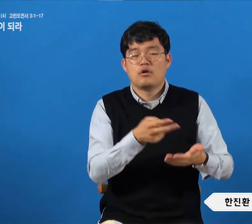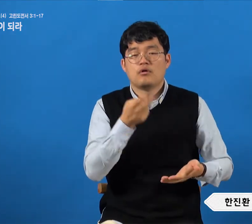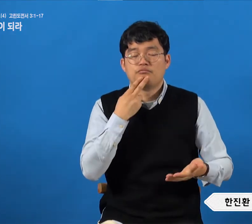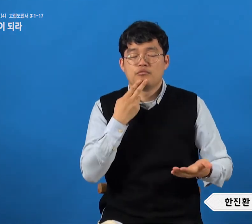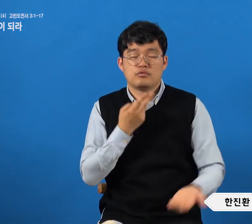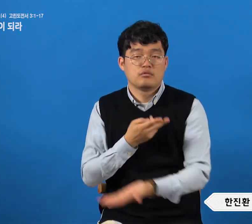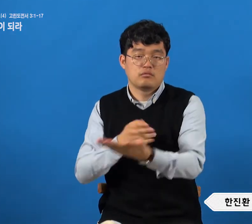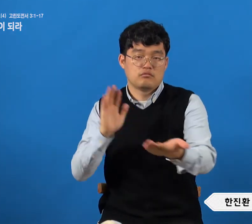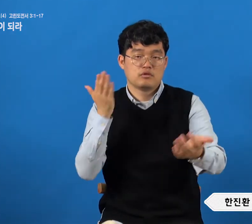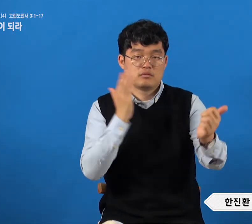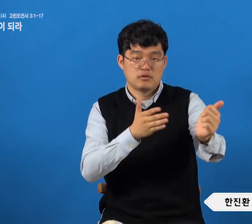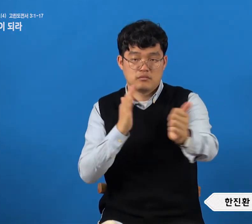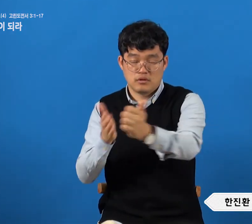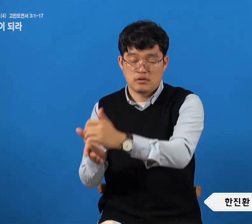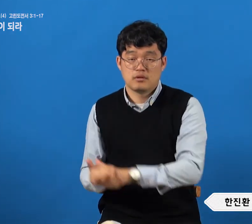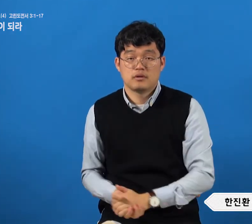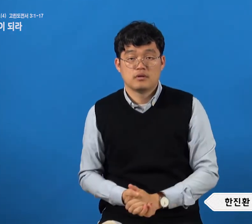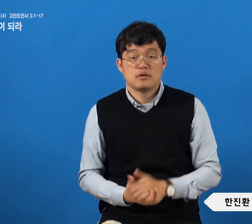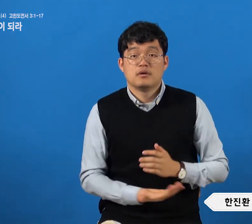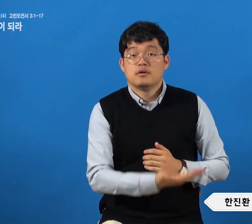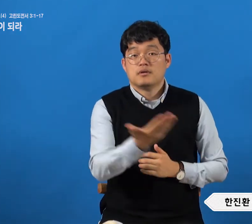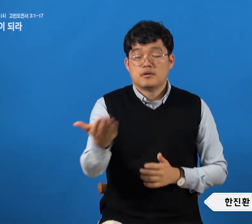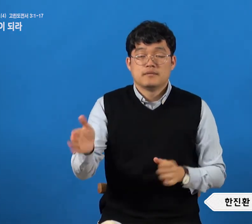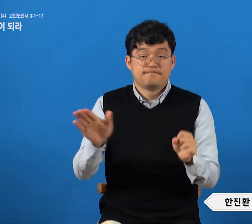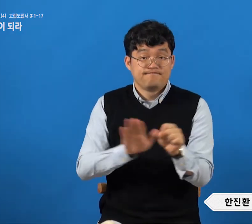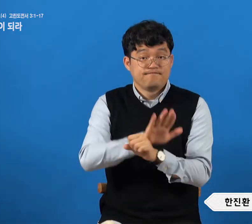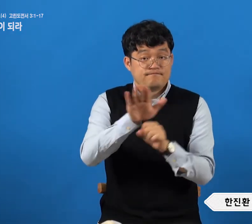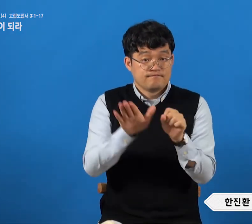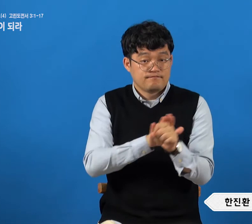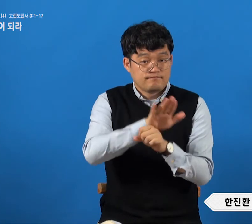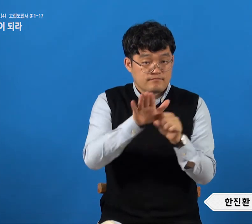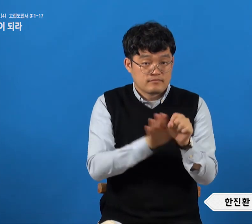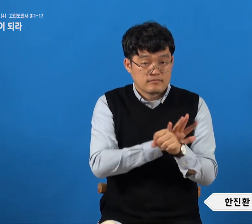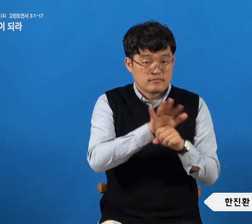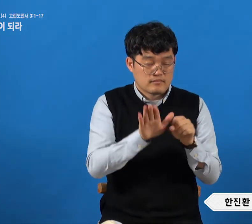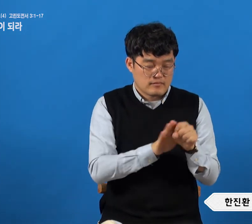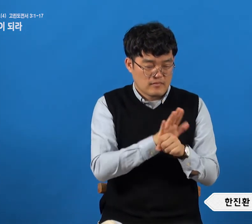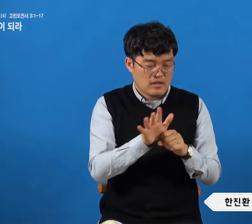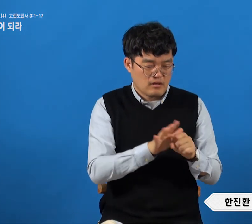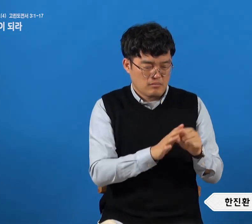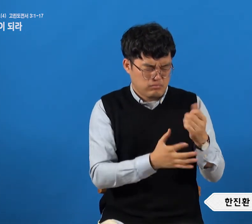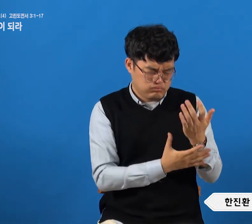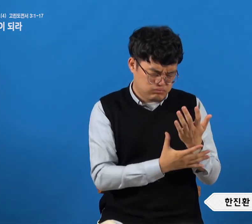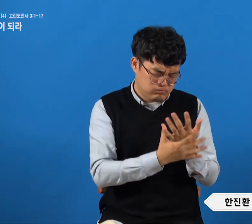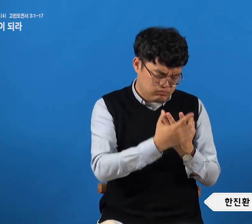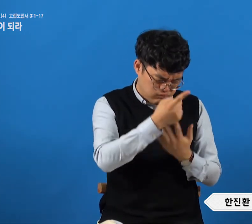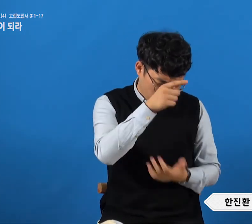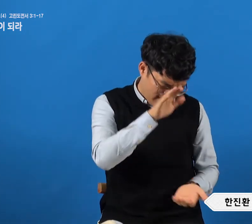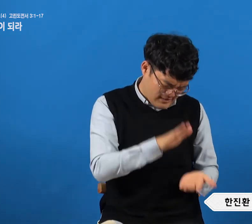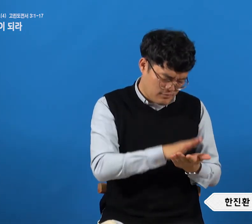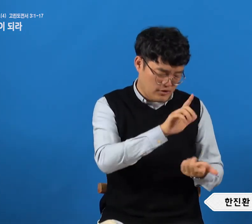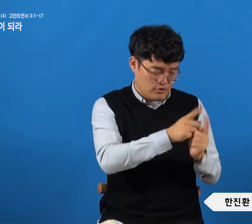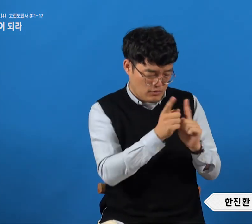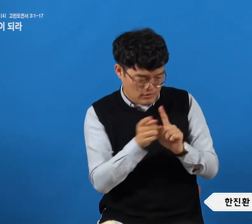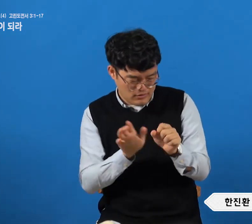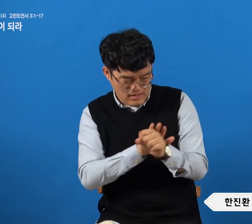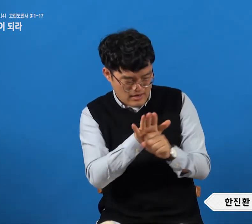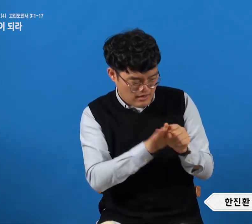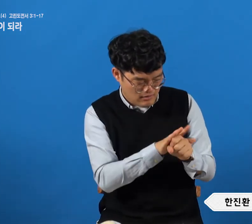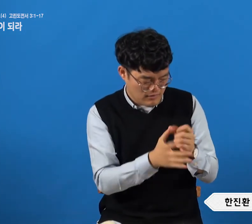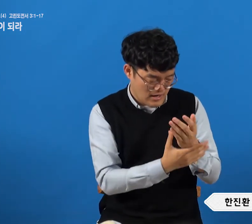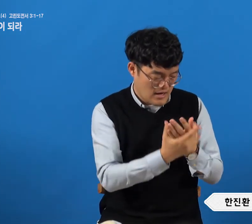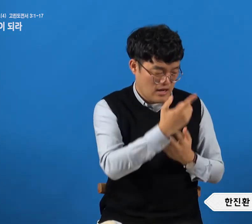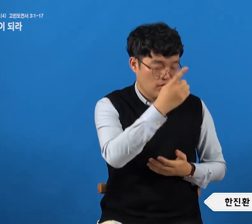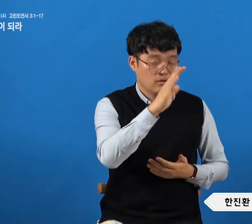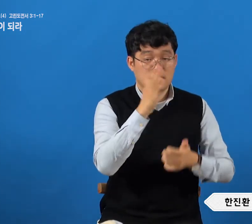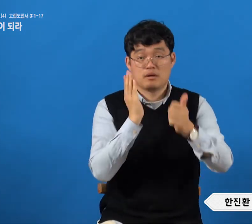바랍니다. 여러분, 사랑의 영광로 속에 푹 잠겨서 서로 뜨겁게 사랑할 수